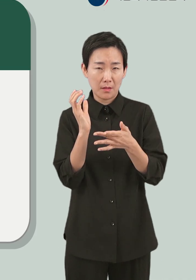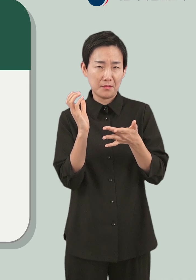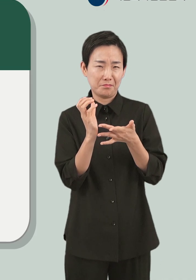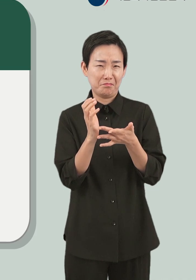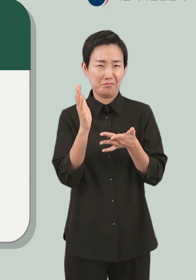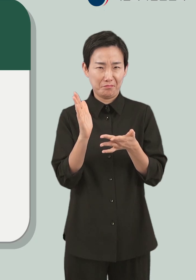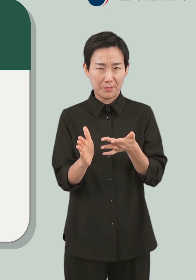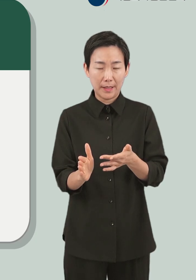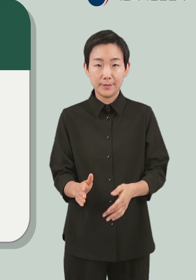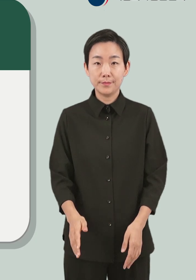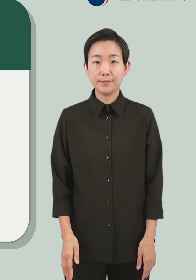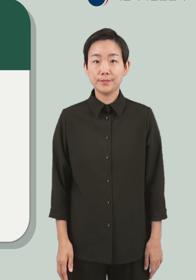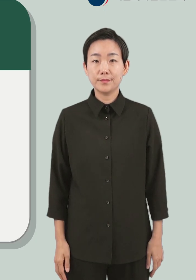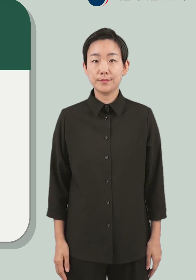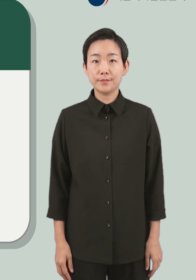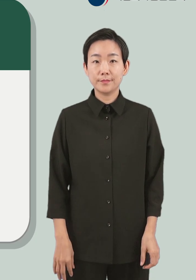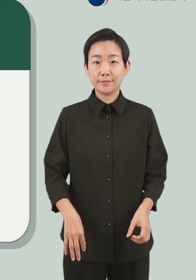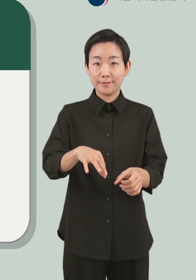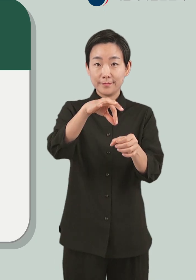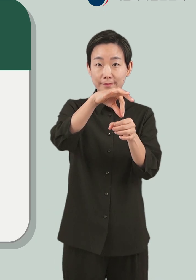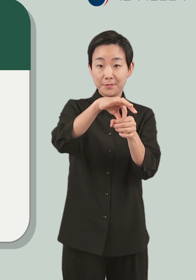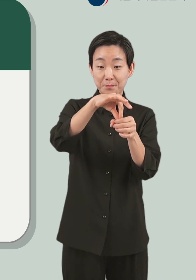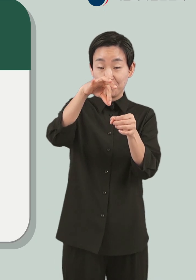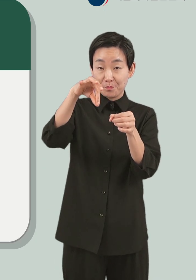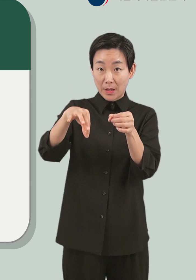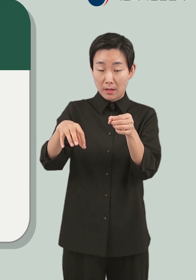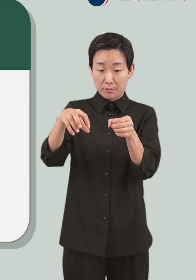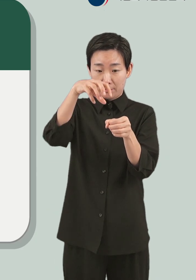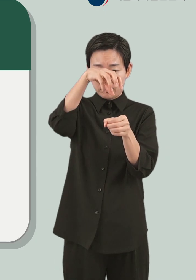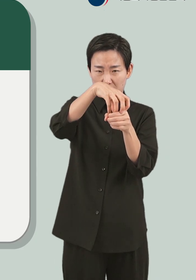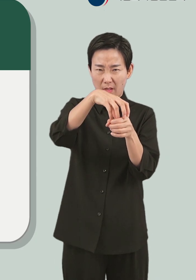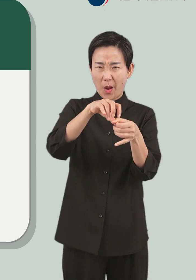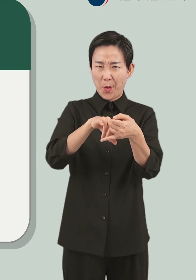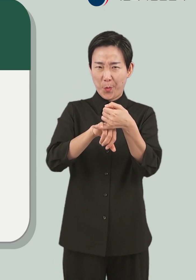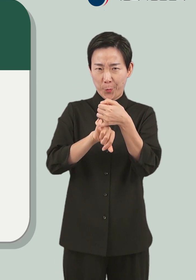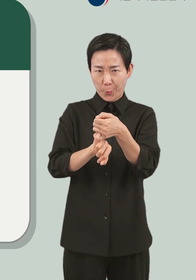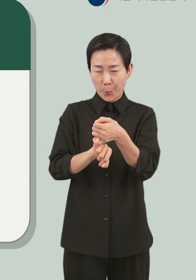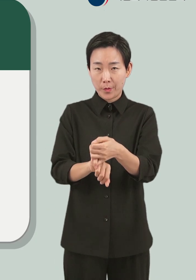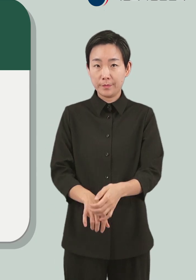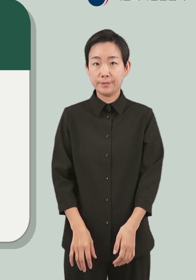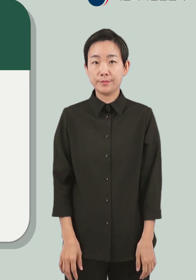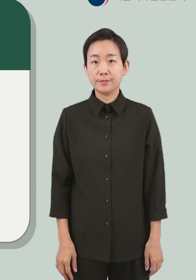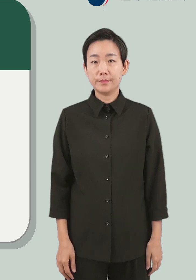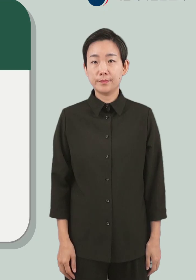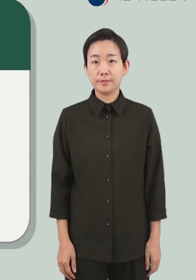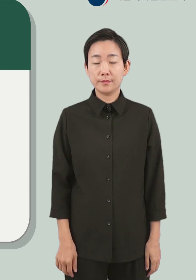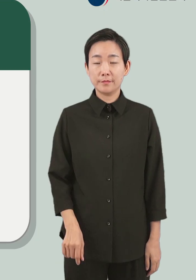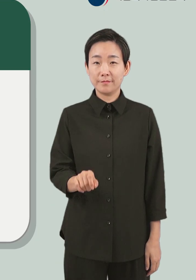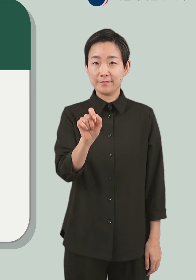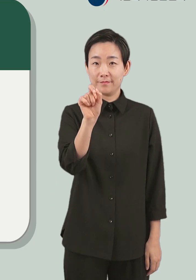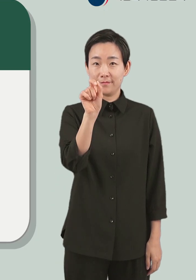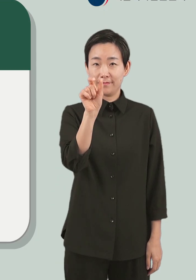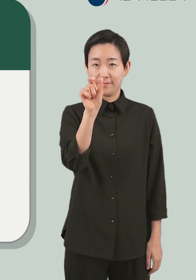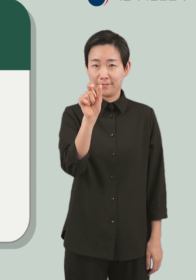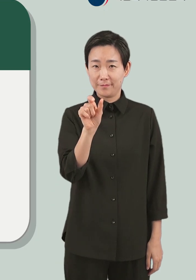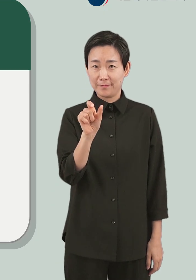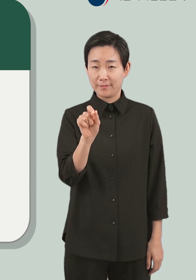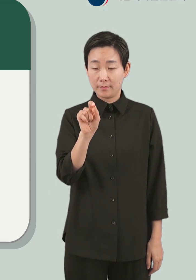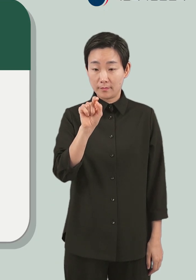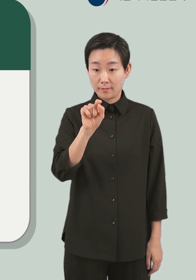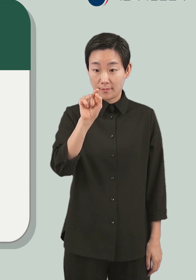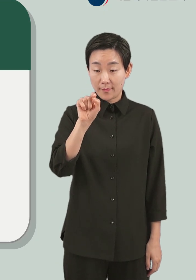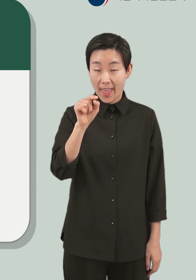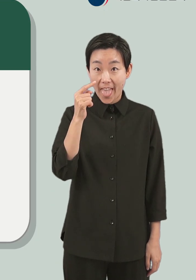않습니다. 검사지를 꺼낸 뒤에는 용기 뚜껑을 반드시 꽉 닫아 보관합니다. 검사지 앞면에 표시된 화살표가